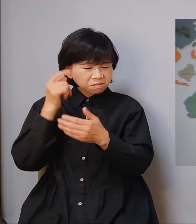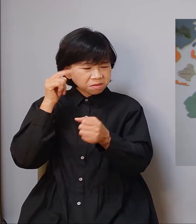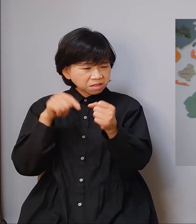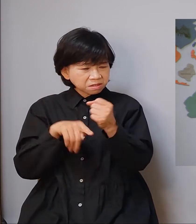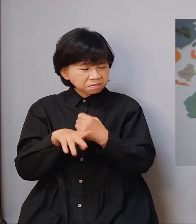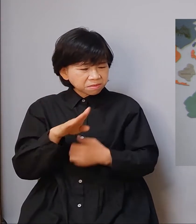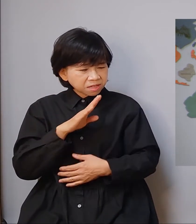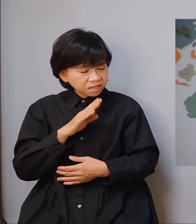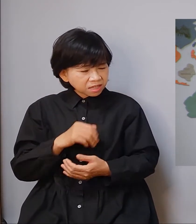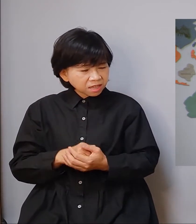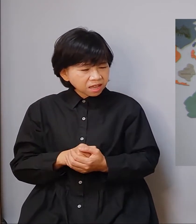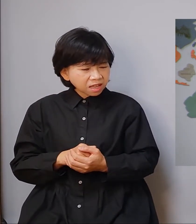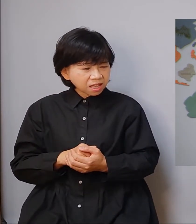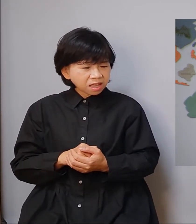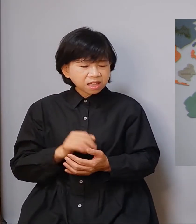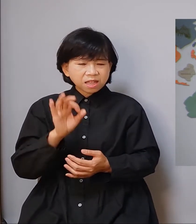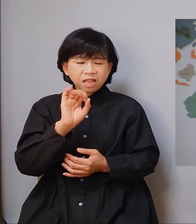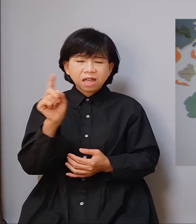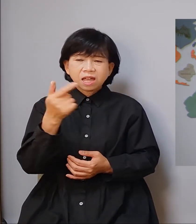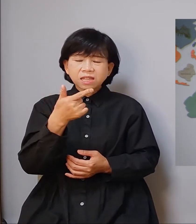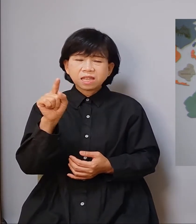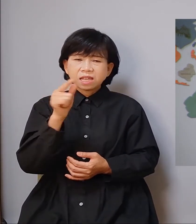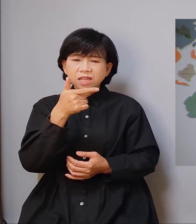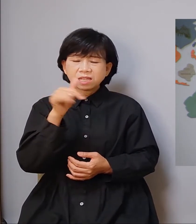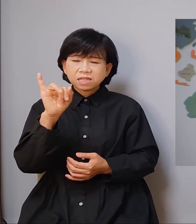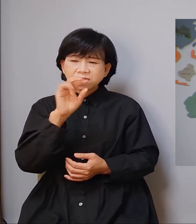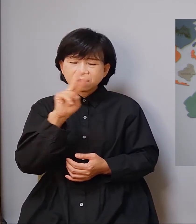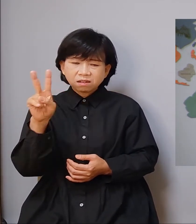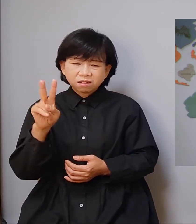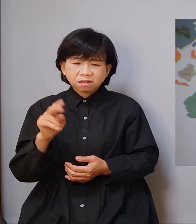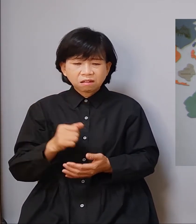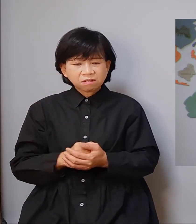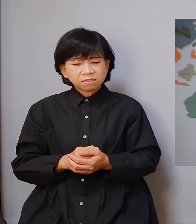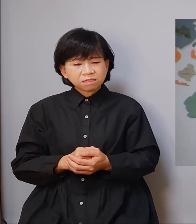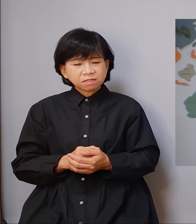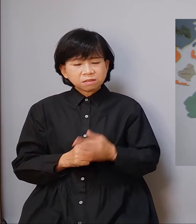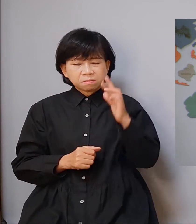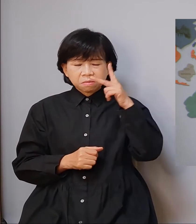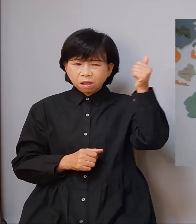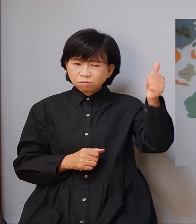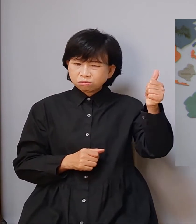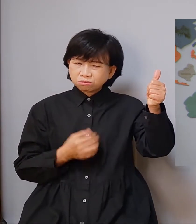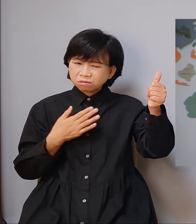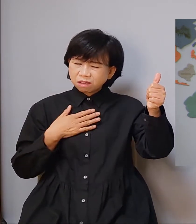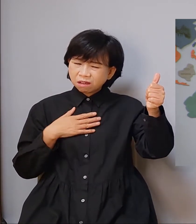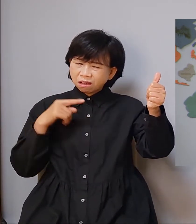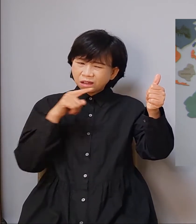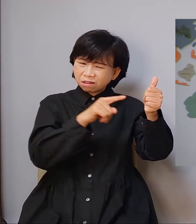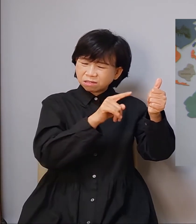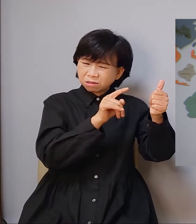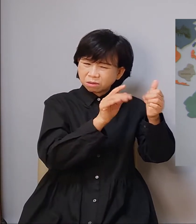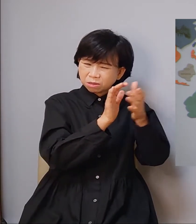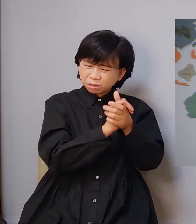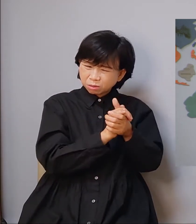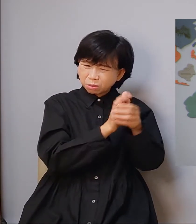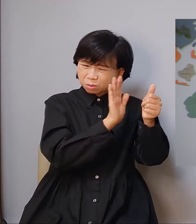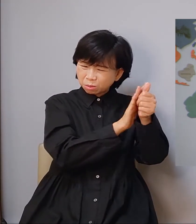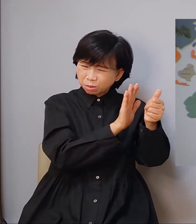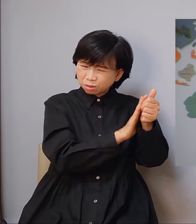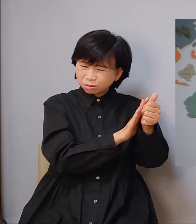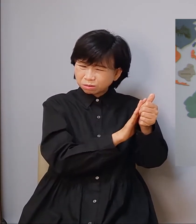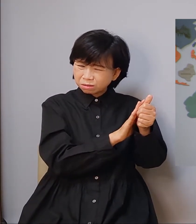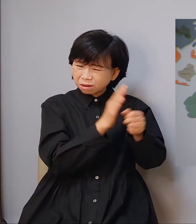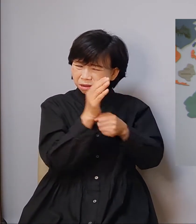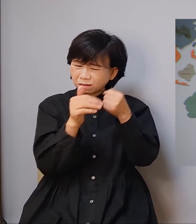뜻이겠어? 하면서 자기가 생각하기에 이건 아니다 싶으니까 순종하지 않는 거죠. 그럴